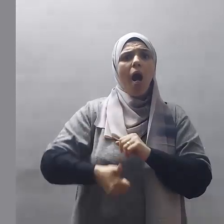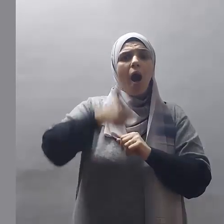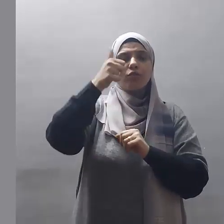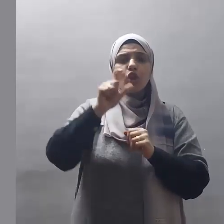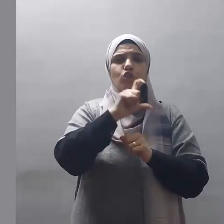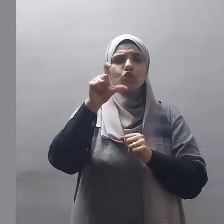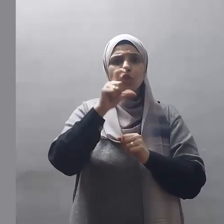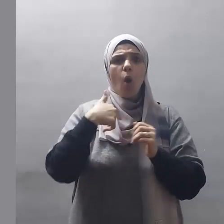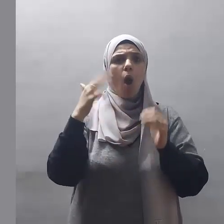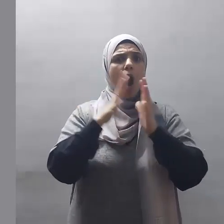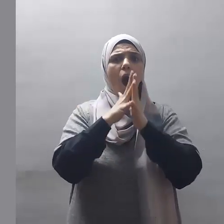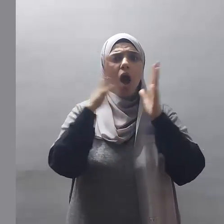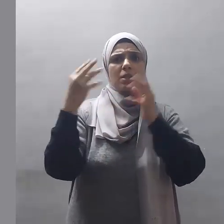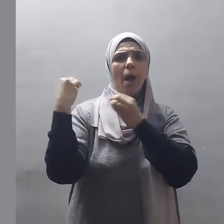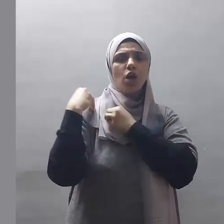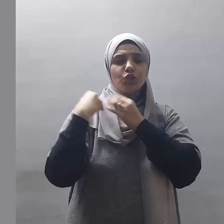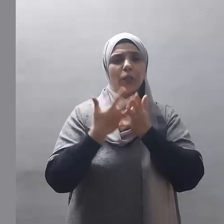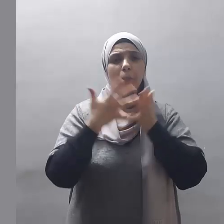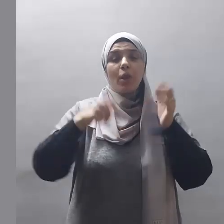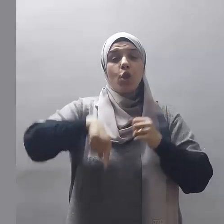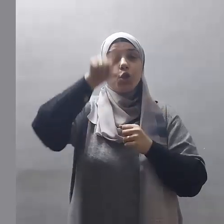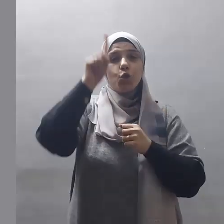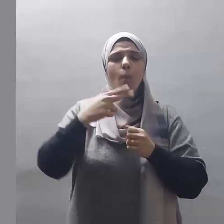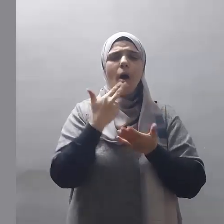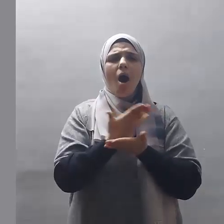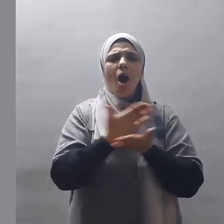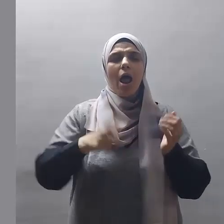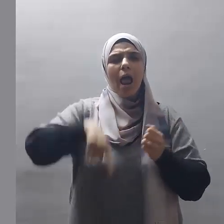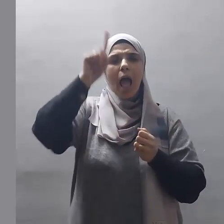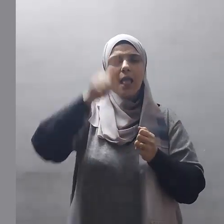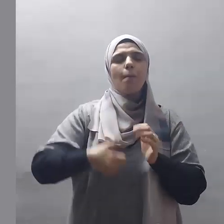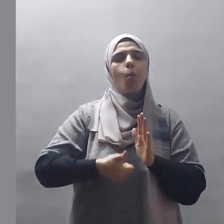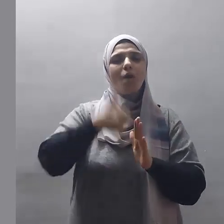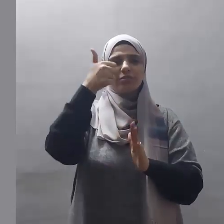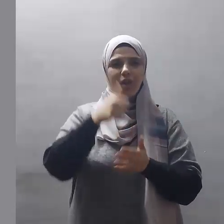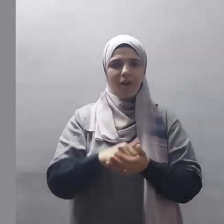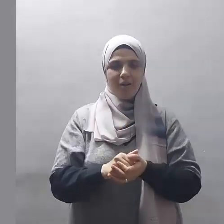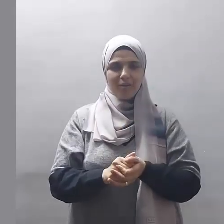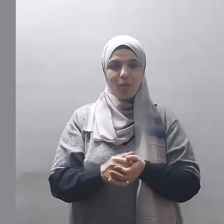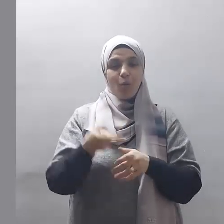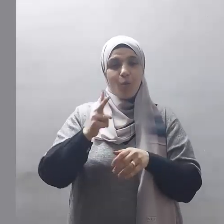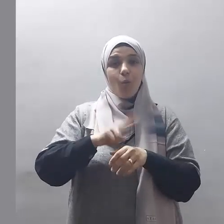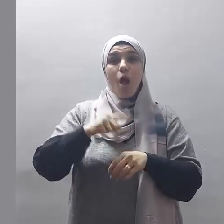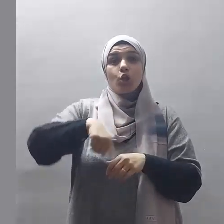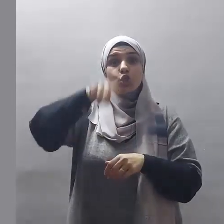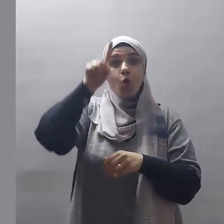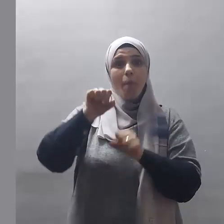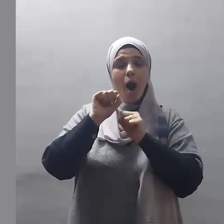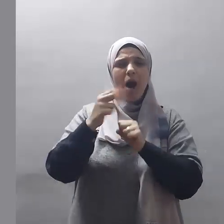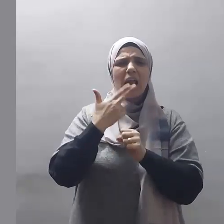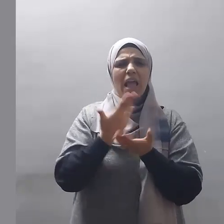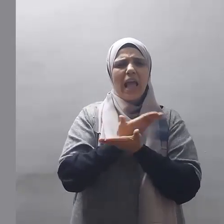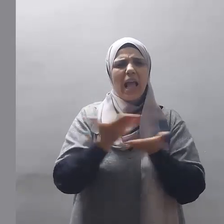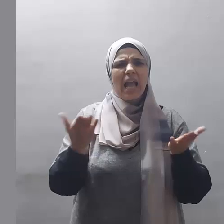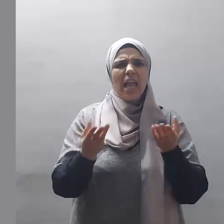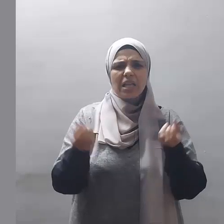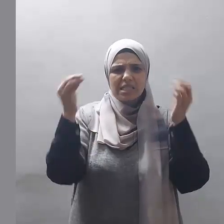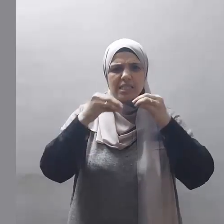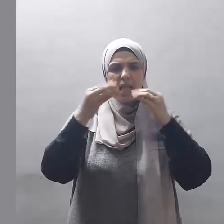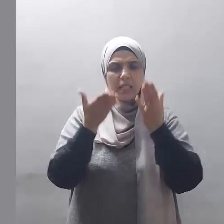واعظمها ايامه خير الايام وافضلها ايامه خير الايام وافضلها